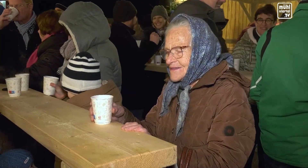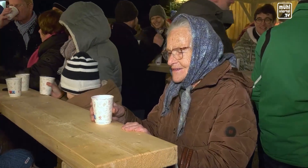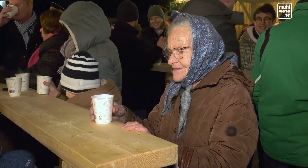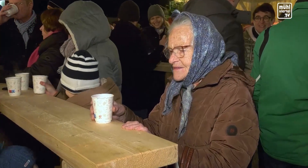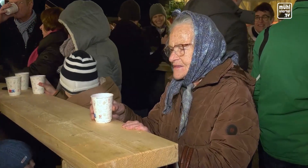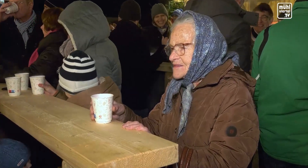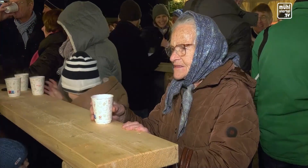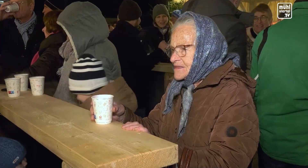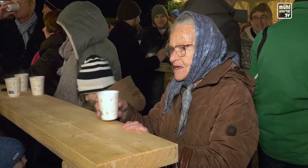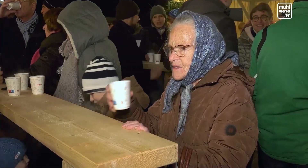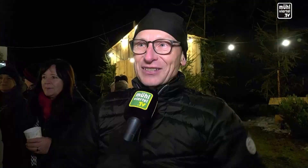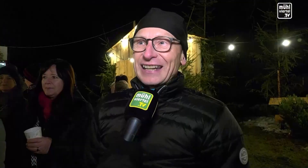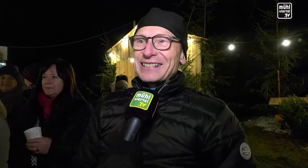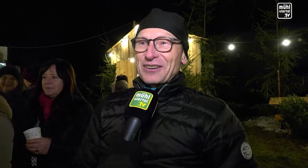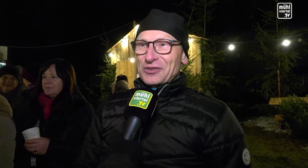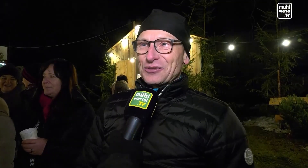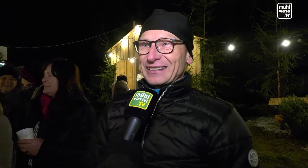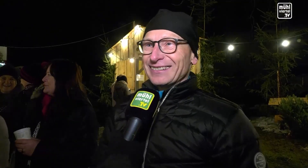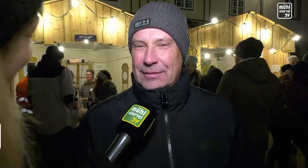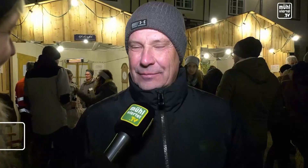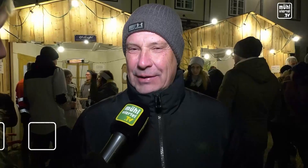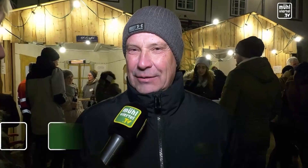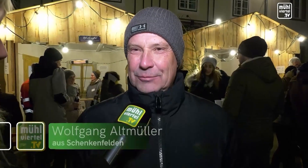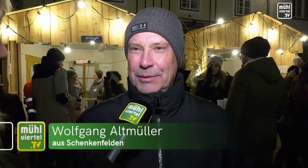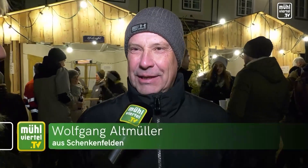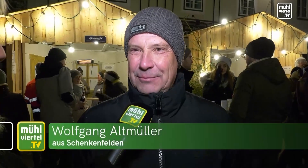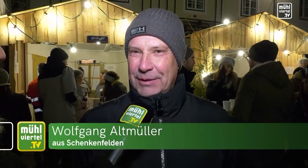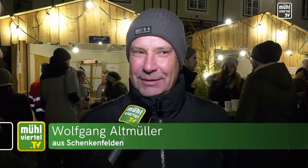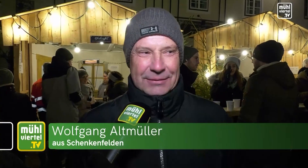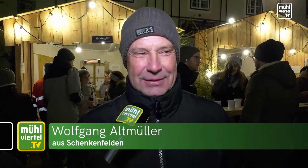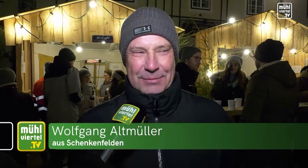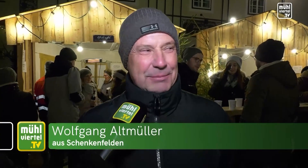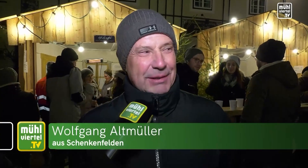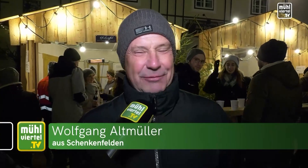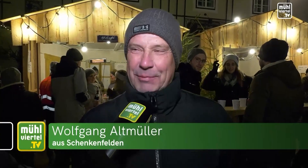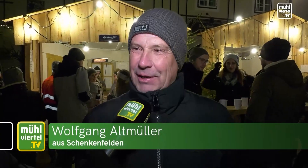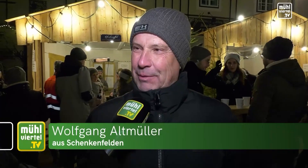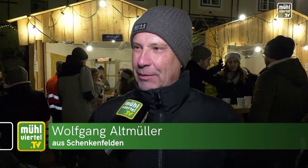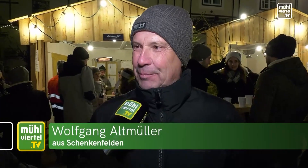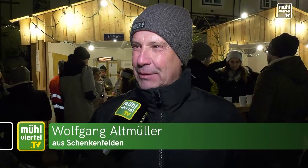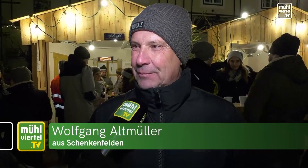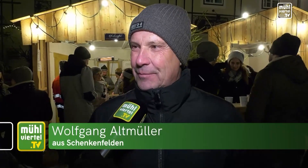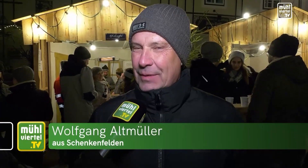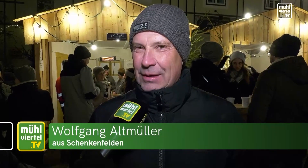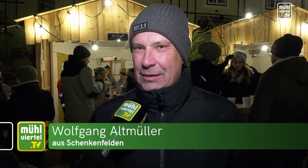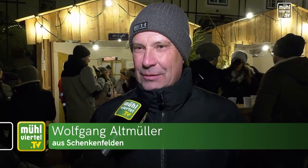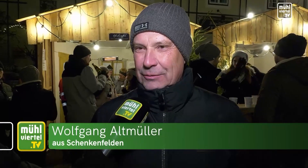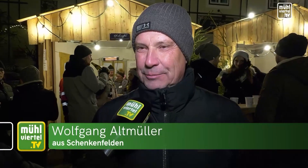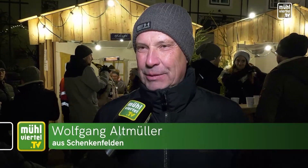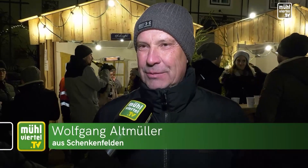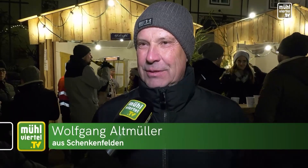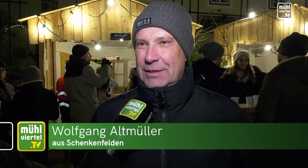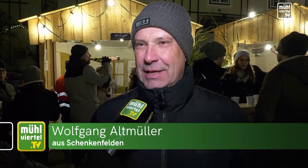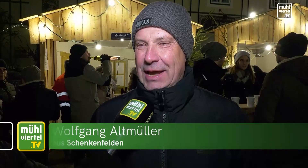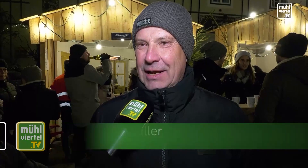Familie feiert und meistens gelingt es auch ganz gut. Weihnachten bedeutet mir, dass ich mit meiner Familie benannt bin. Und